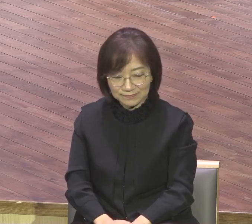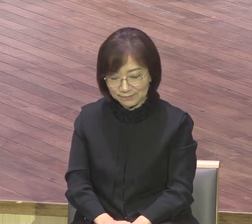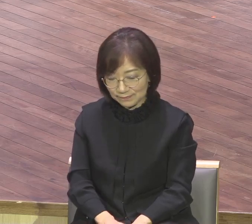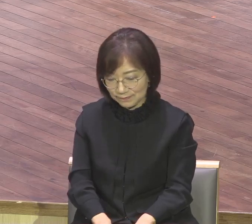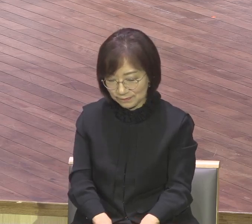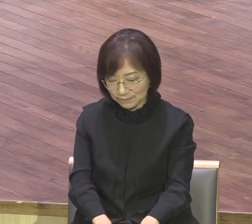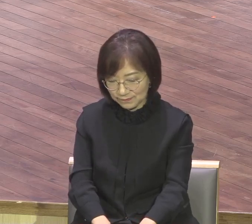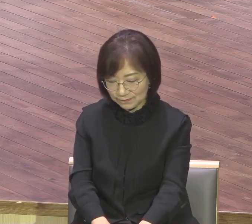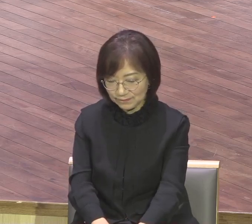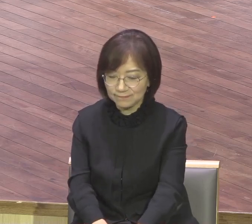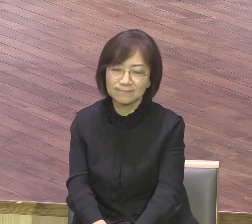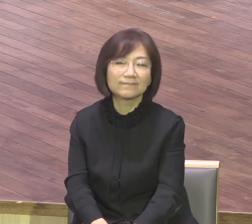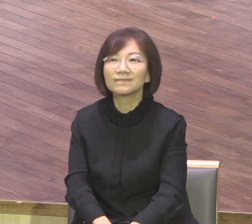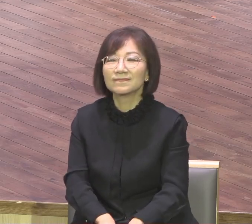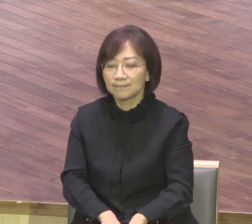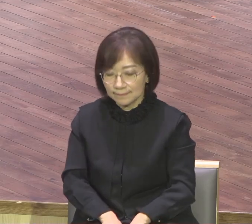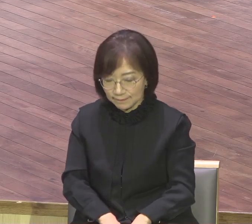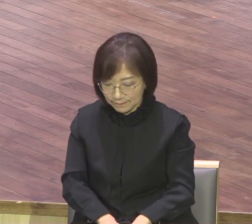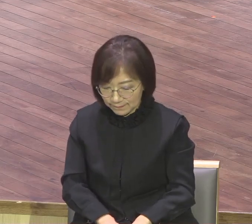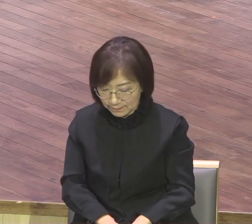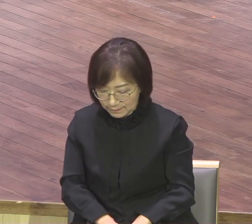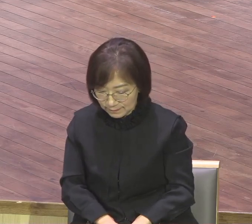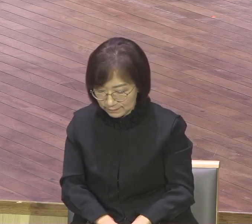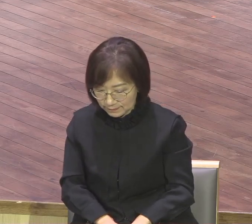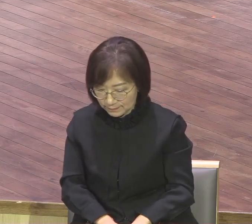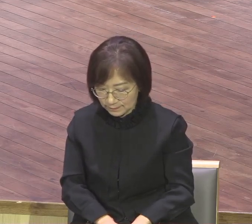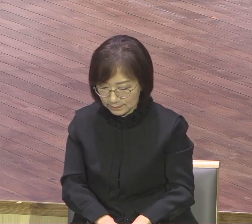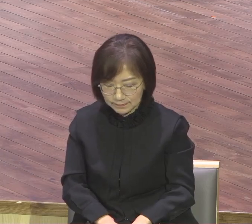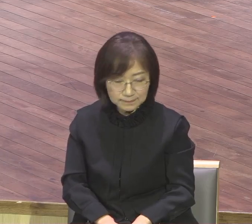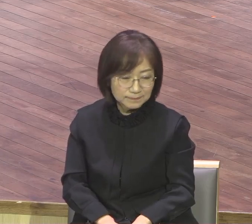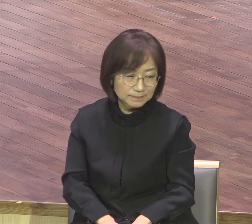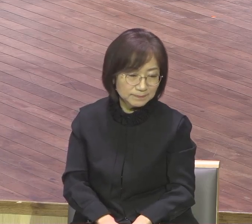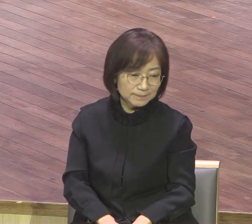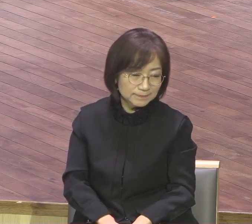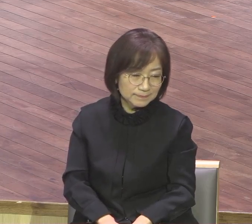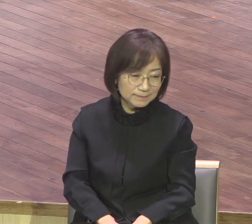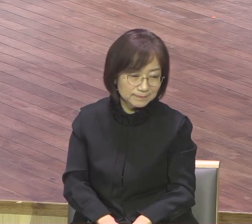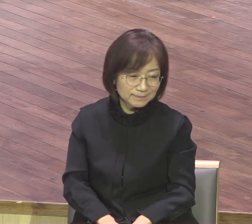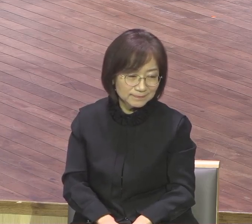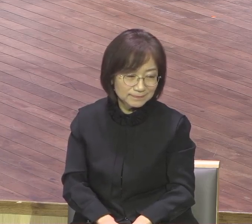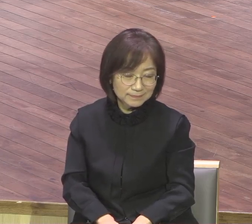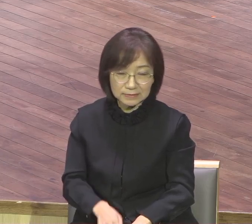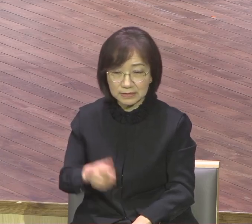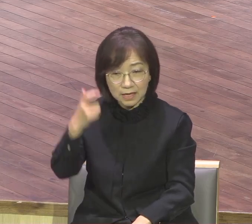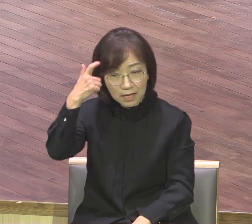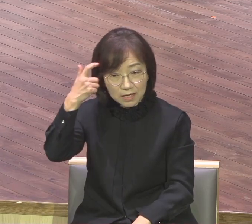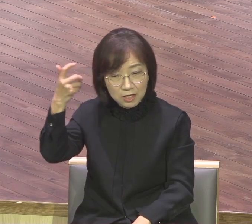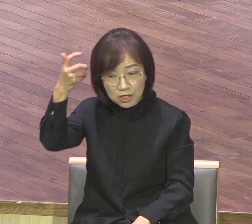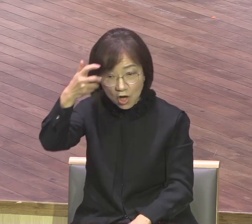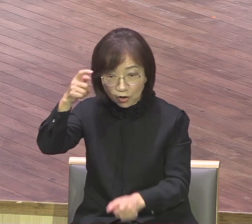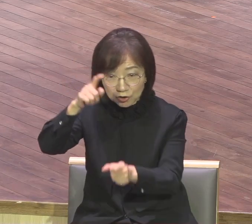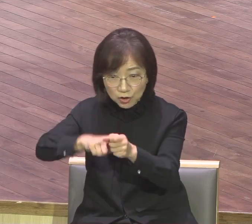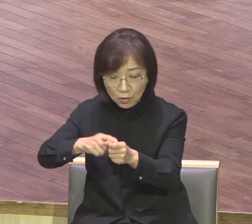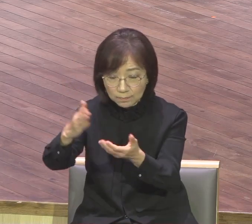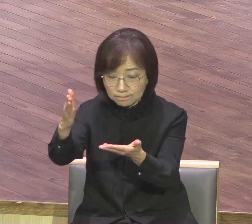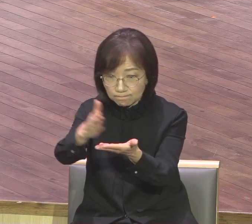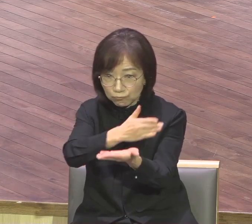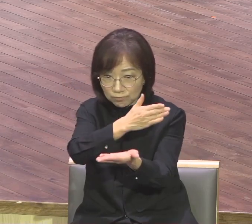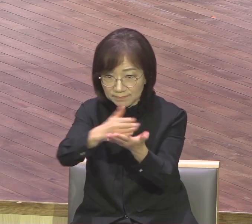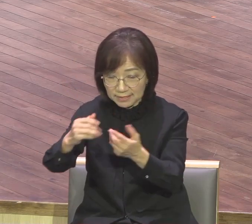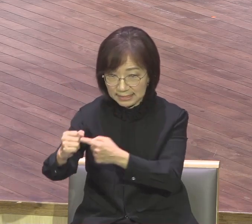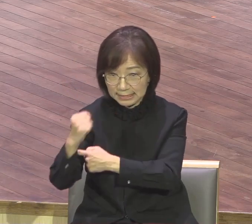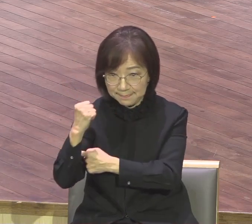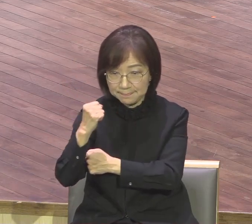vuestro entendimiento para que comprobéis cuál es la buena voluntad de Dios agradable y perfecta. 이 영적 분별력은요 강단 말씀